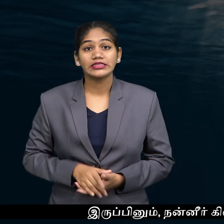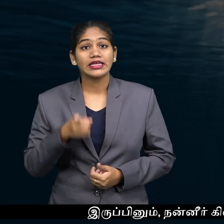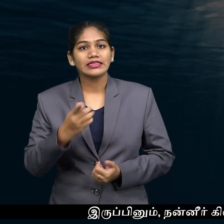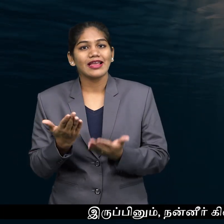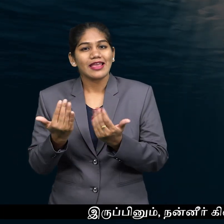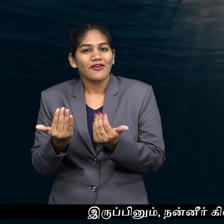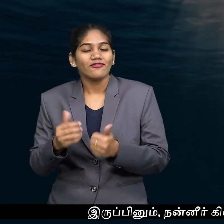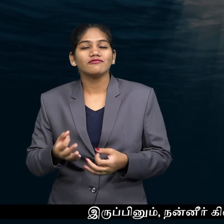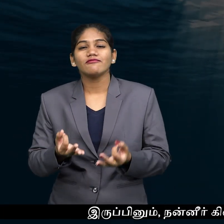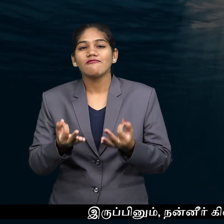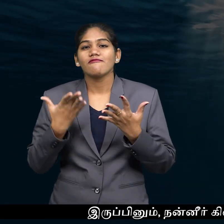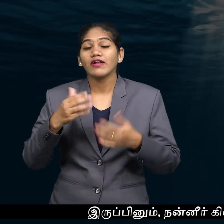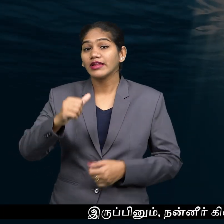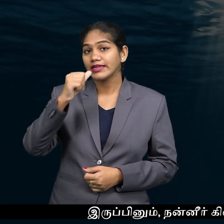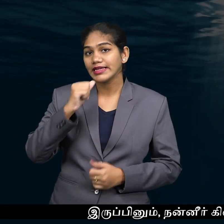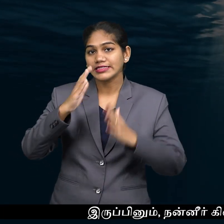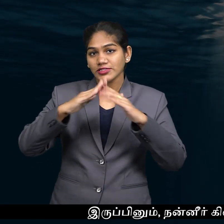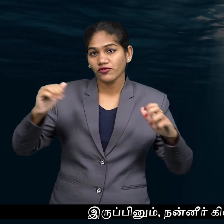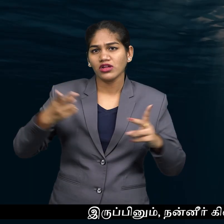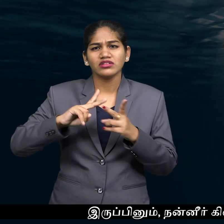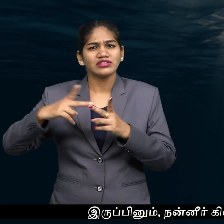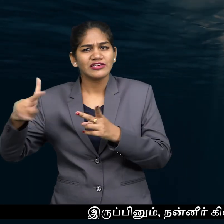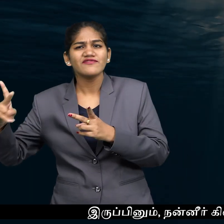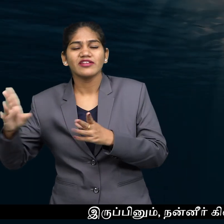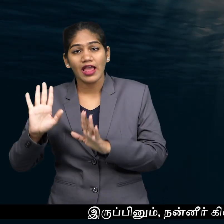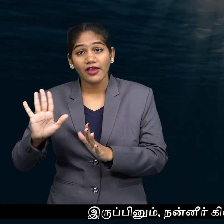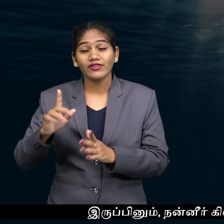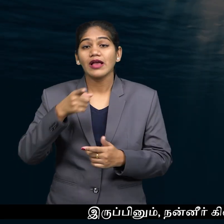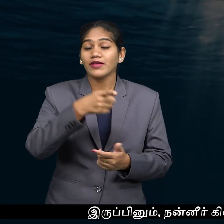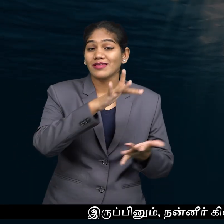இருப்பினும் நன்னீர் கிடைப்பது இடத்திற்கு இடம் மாறுபடும்.